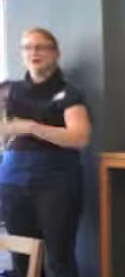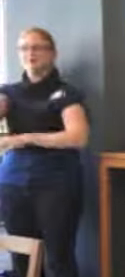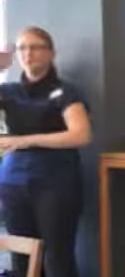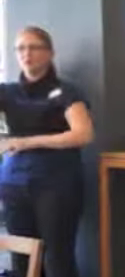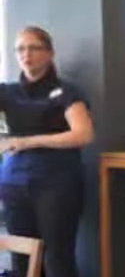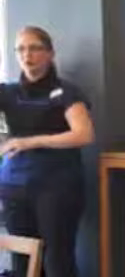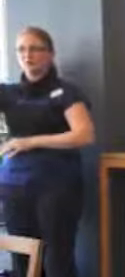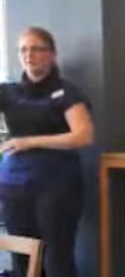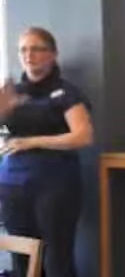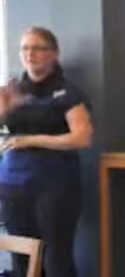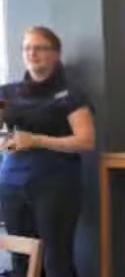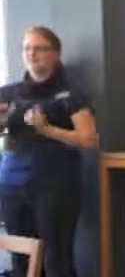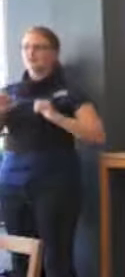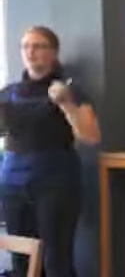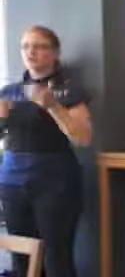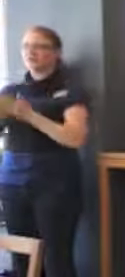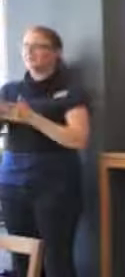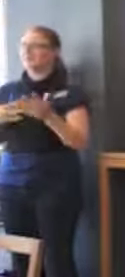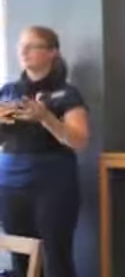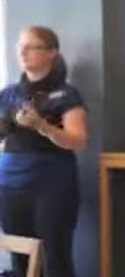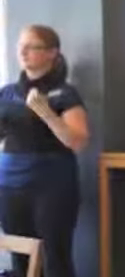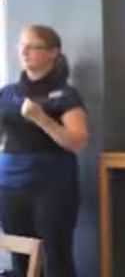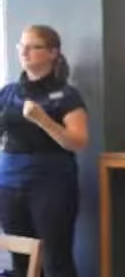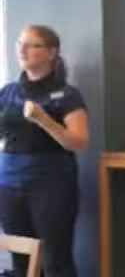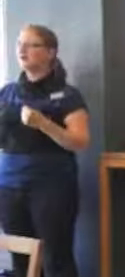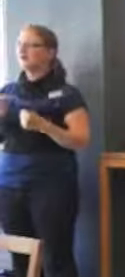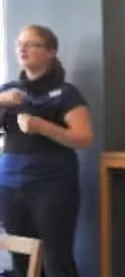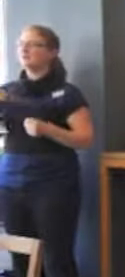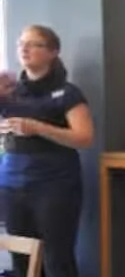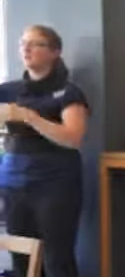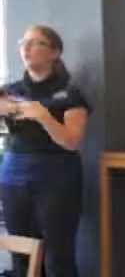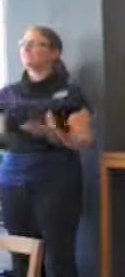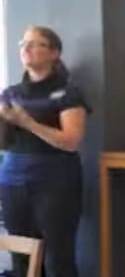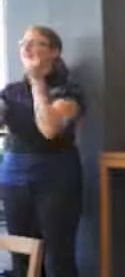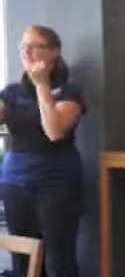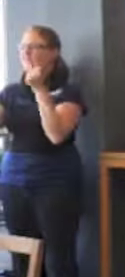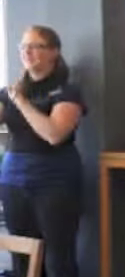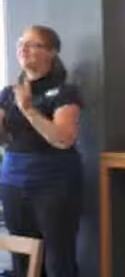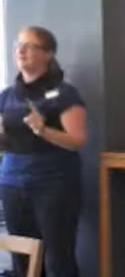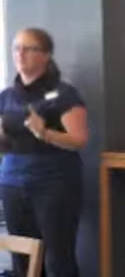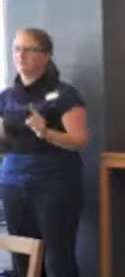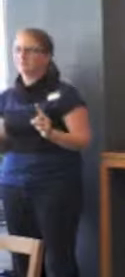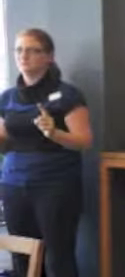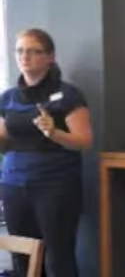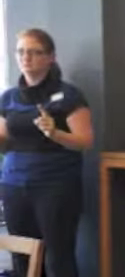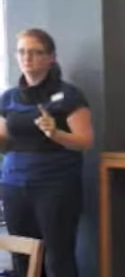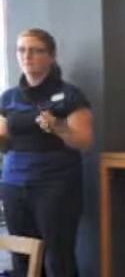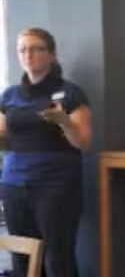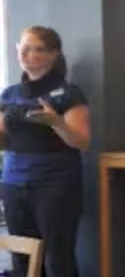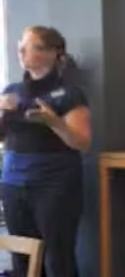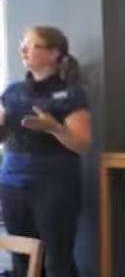deras största arbetsgift var, som de säger, vi återvinner människor. Och det är ju just det som jag tror